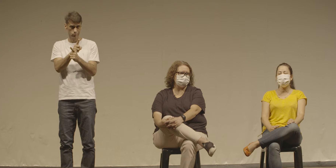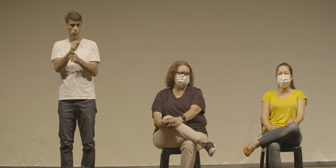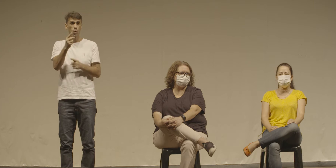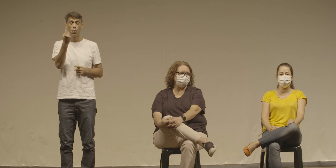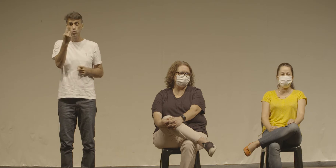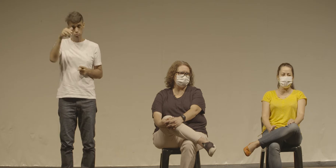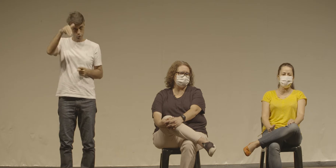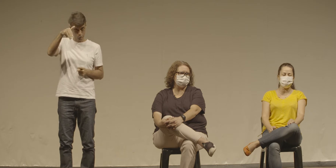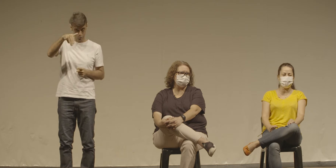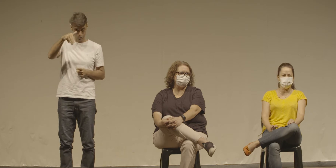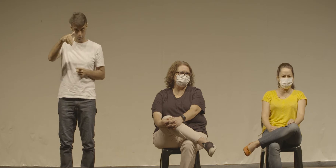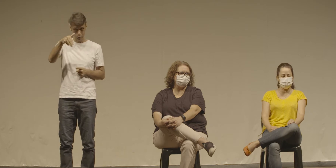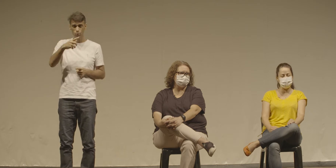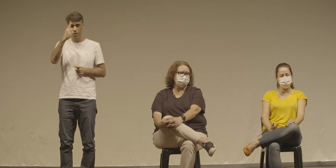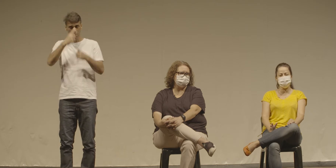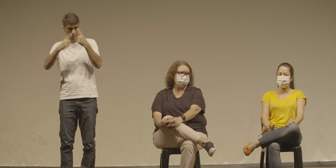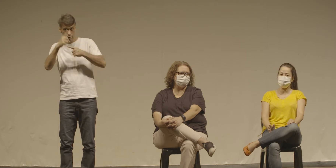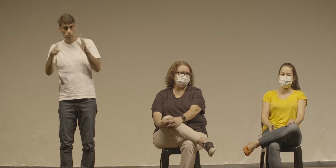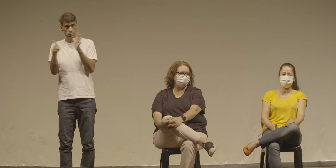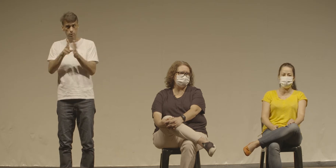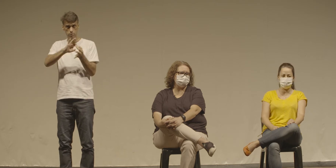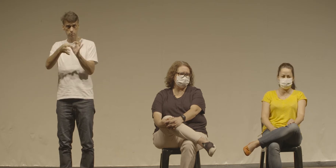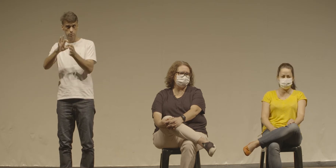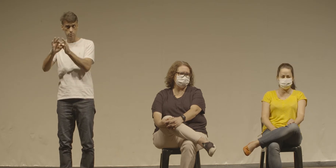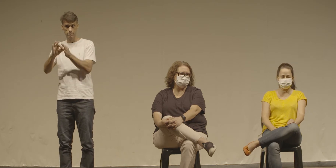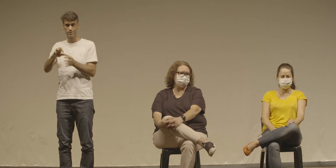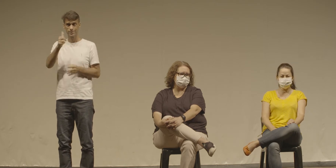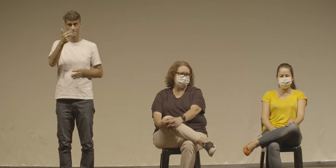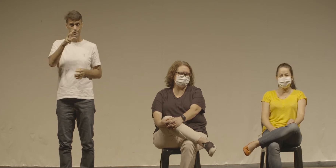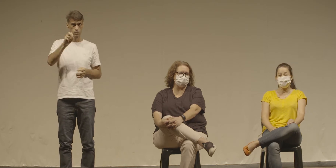1 minuto de cada imagem olímpica custa $150 mil.